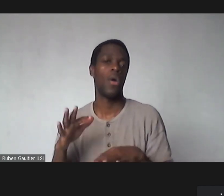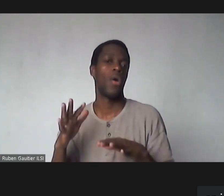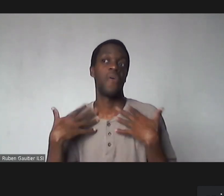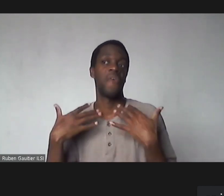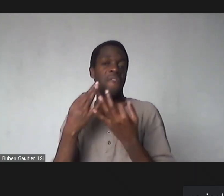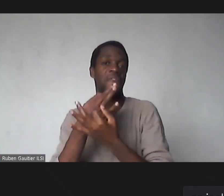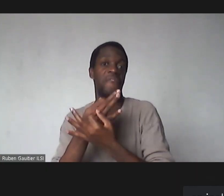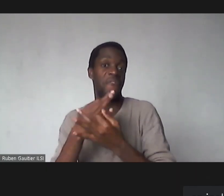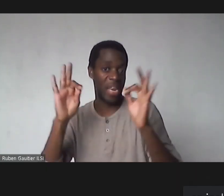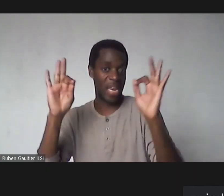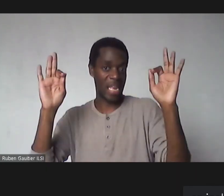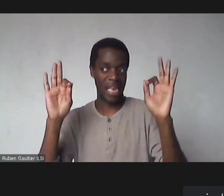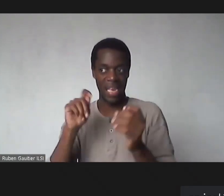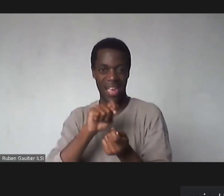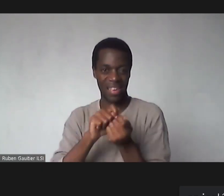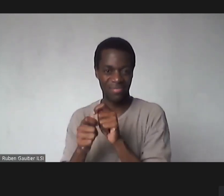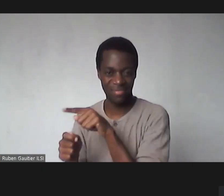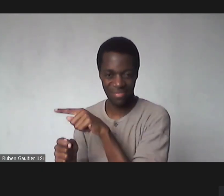conocen estos datos y...